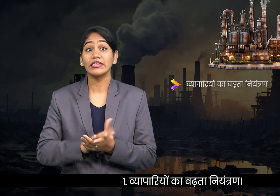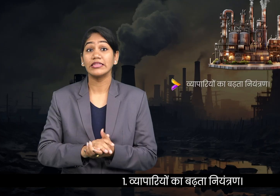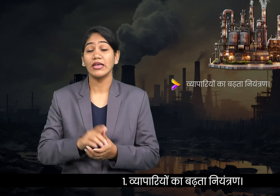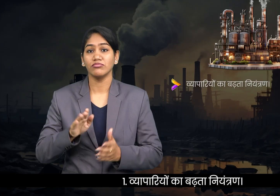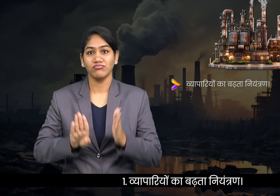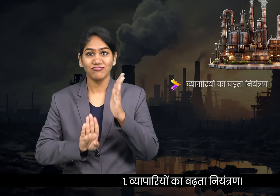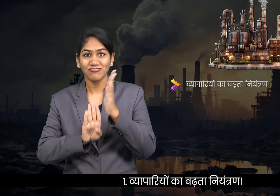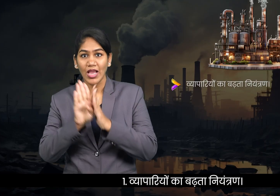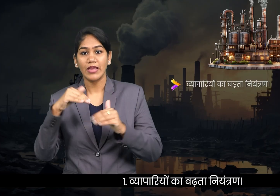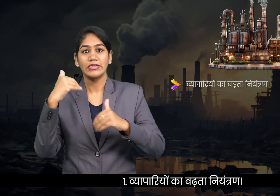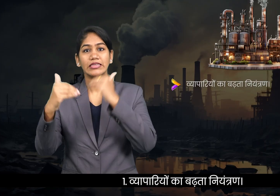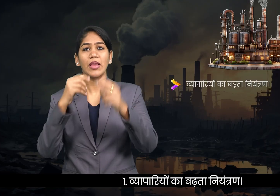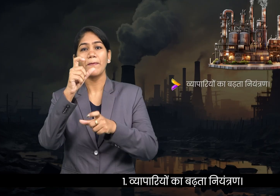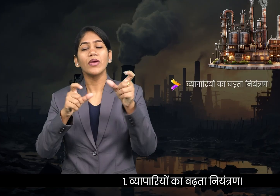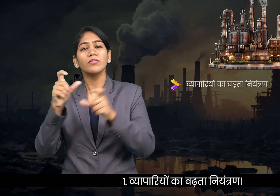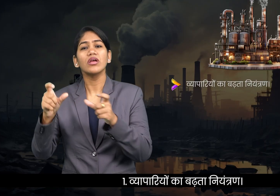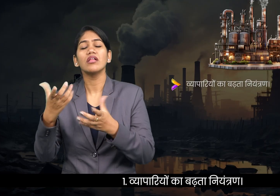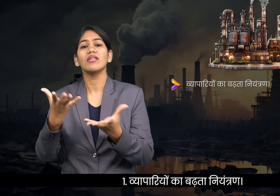नियंत्रण।